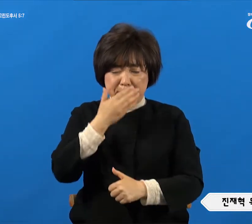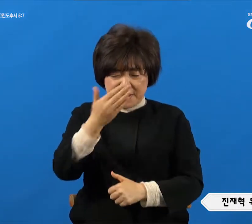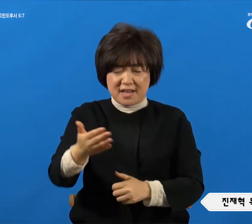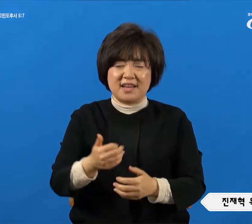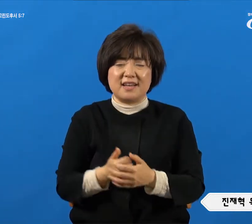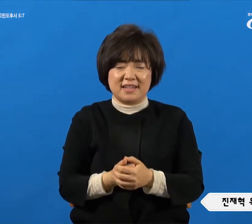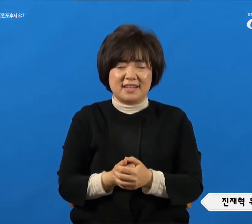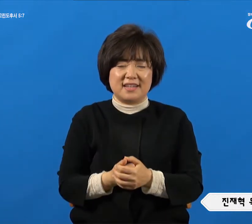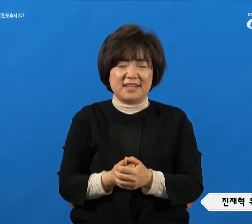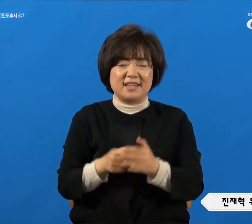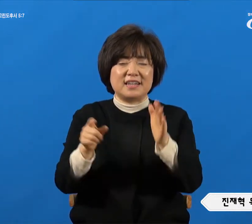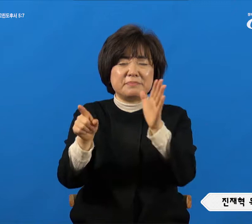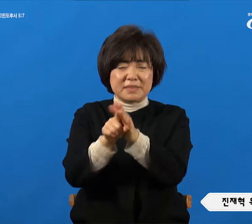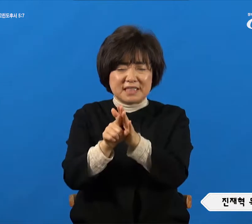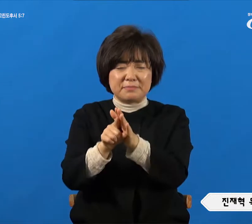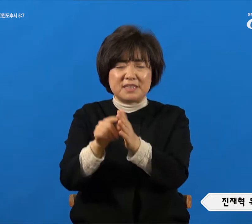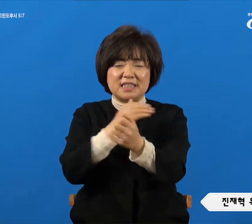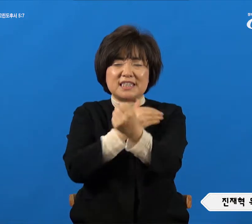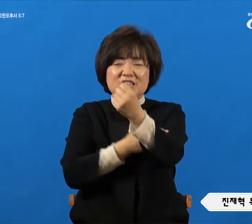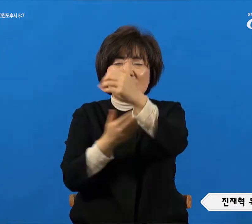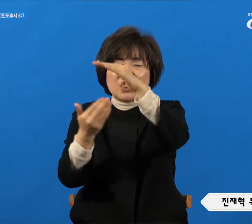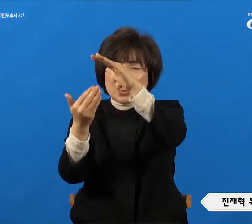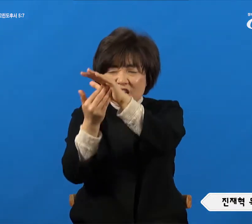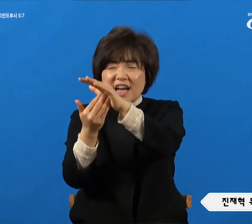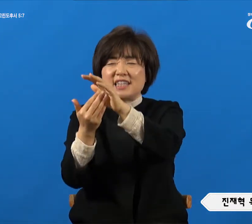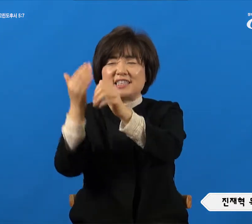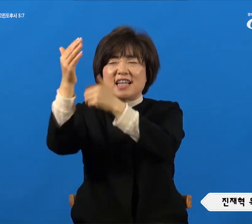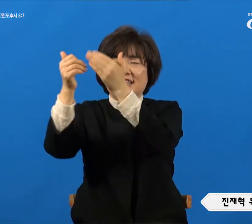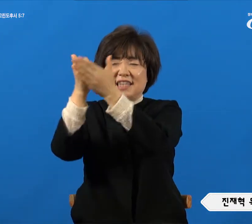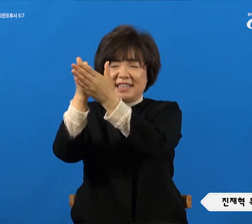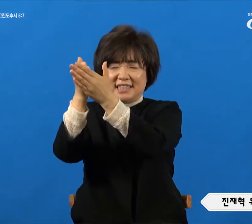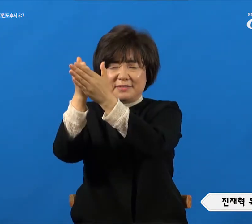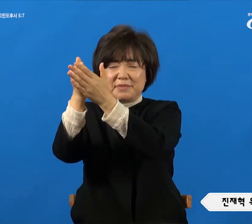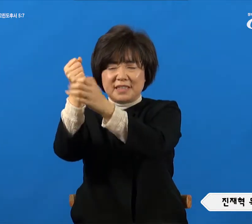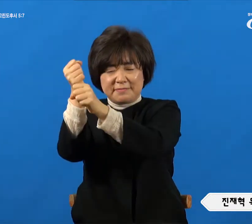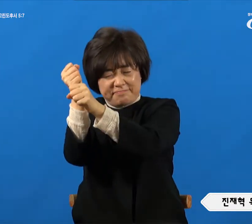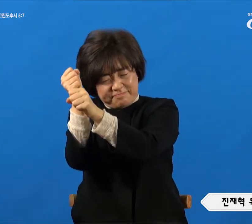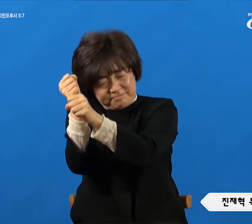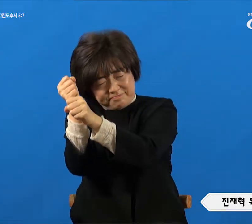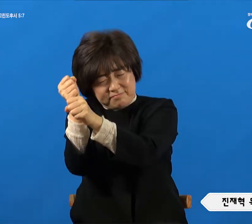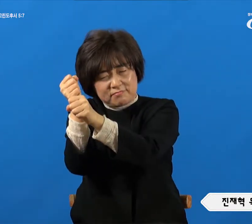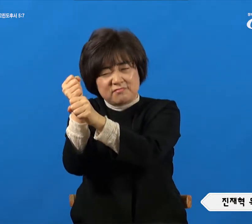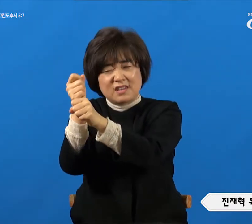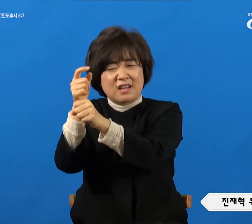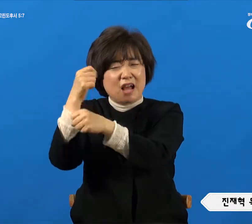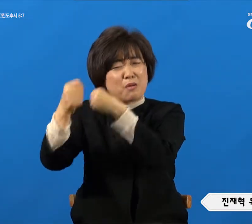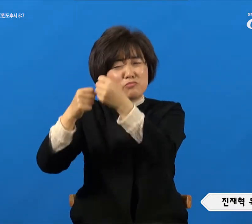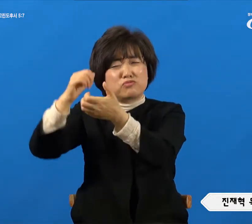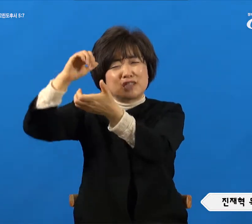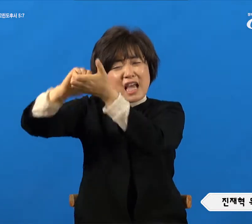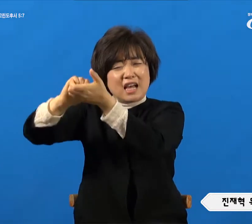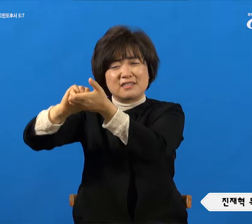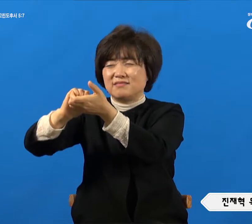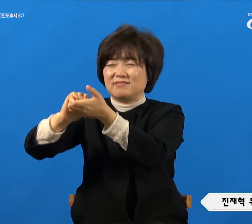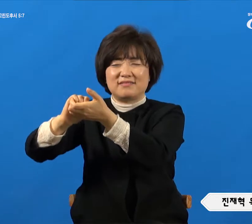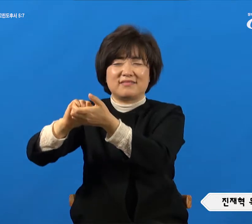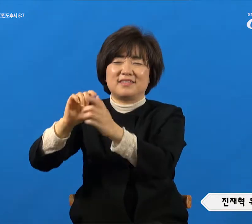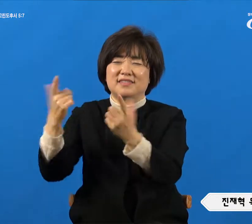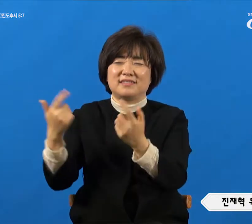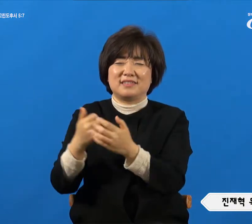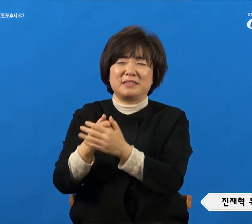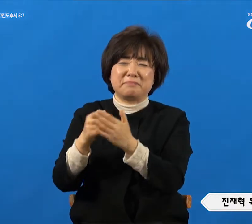있습니다. 믿음은 전능하신 하나님을 함부로 제한하지 않습니다. 그분의